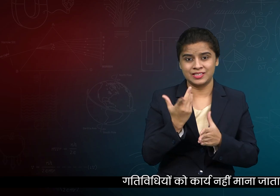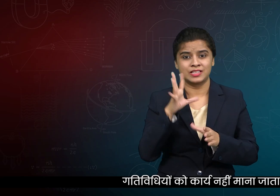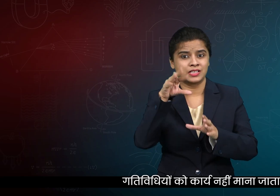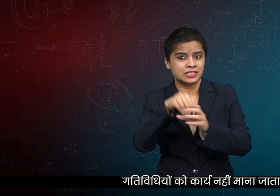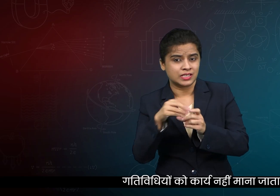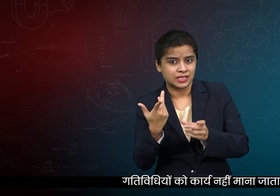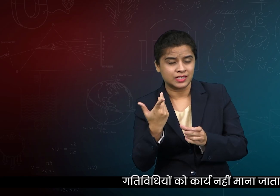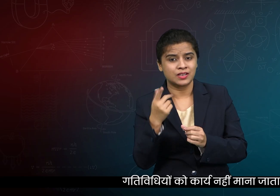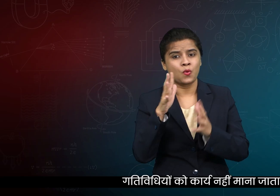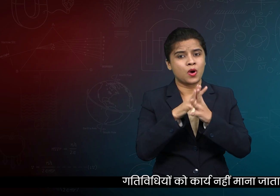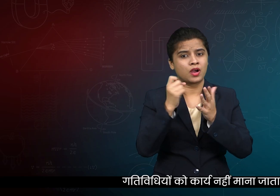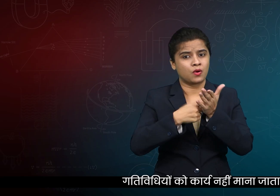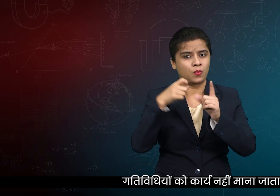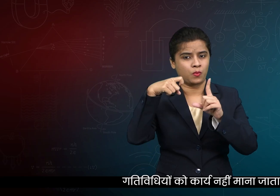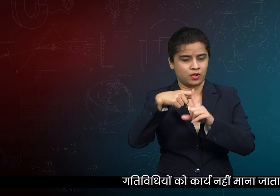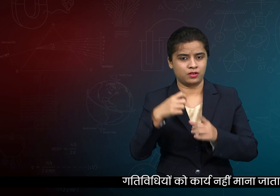है